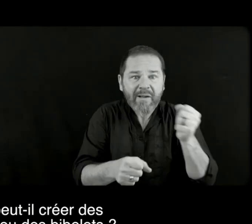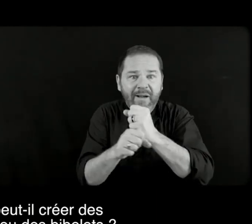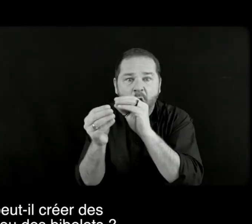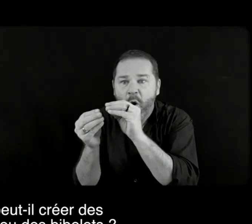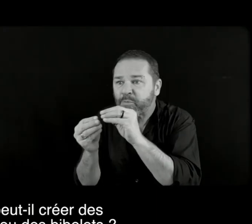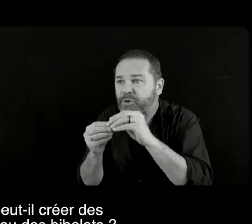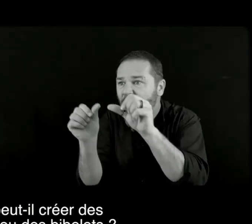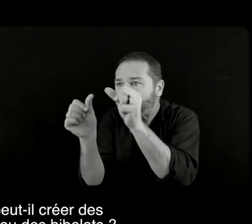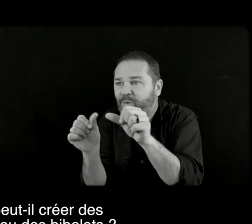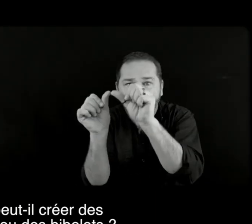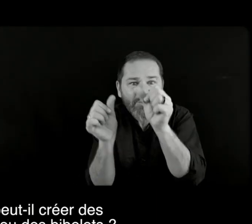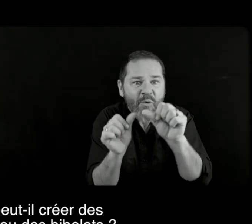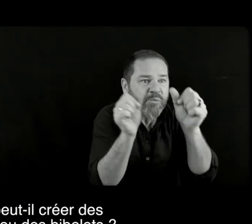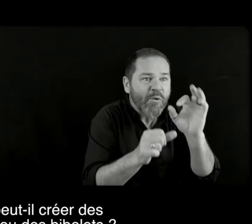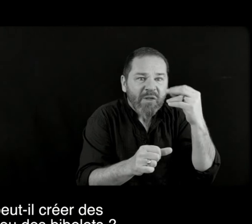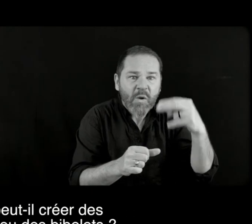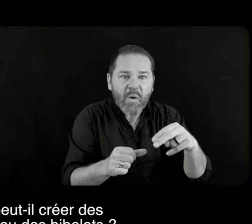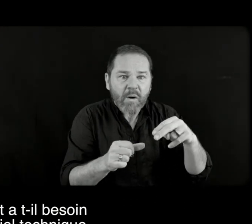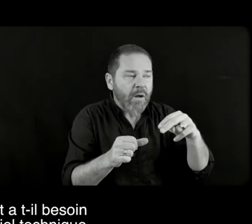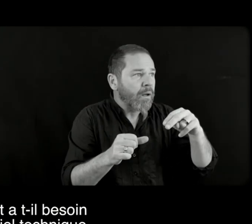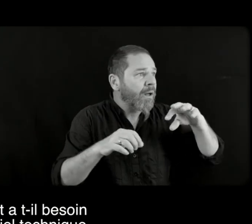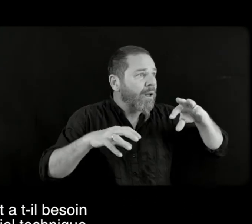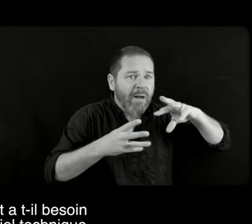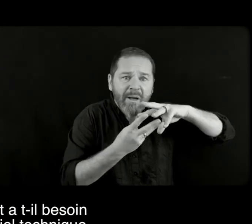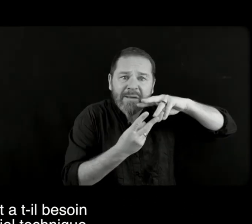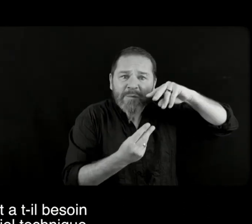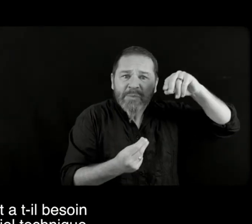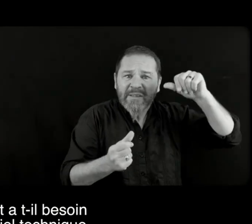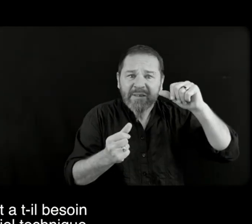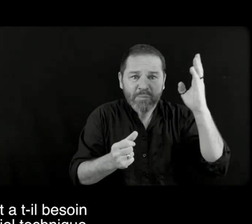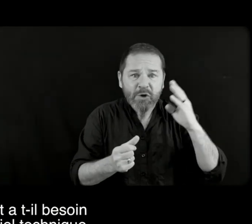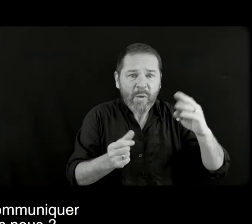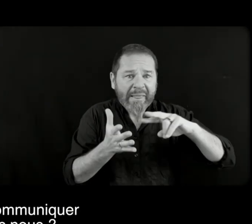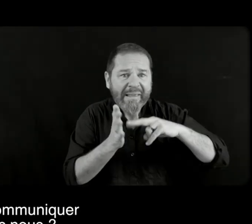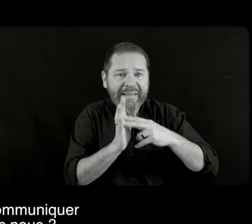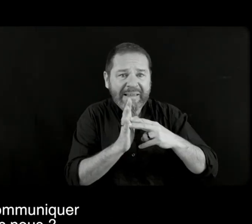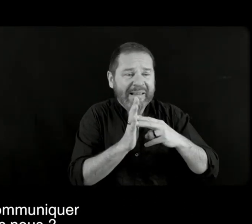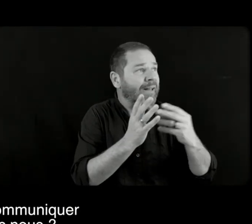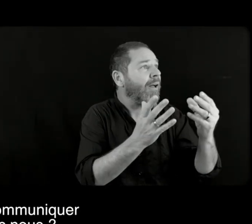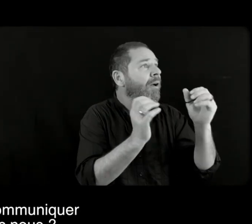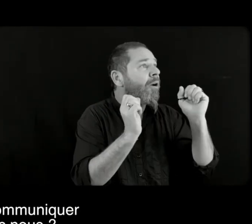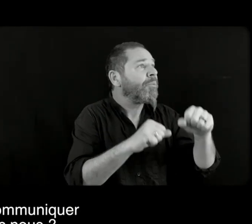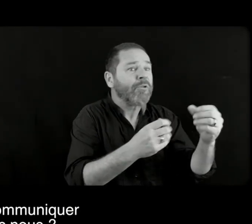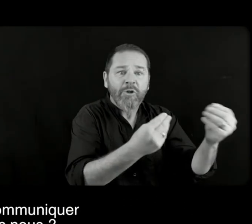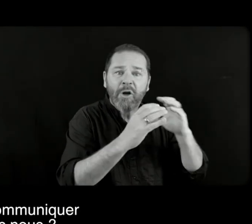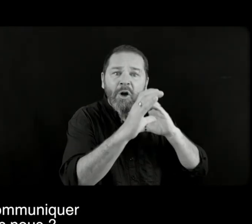peut-il créer des petits objets ou des bibelots? Un esprit a-t-il besoin de matériel technique pour communiquer avec